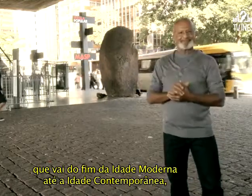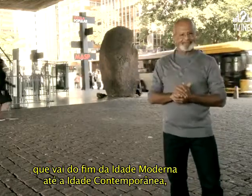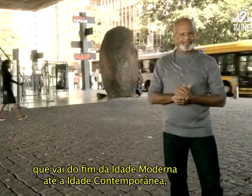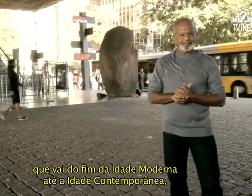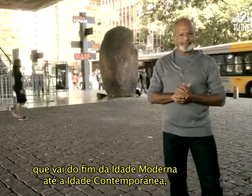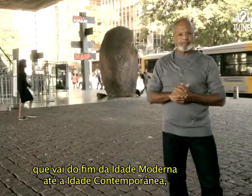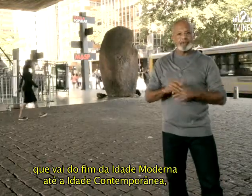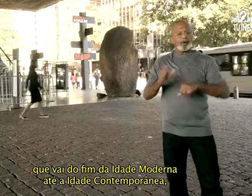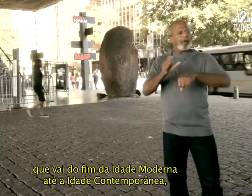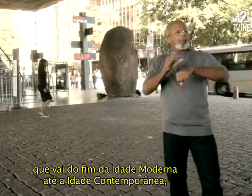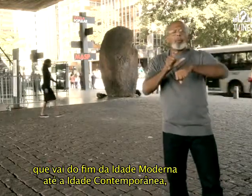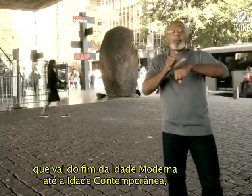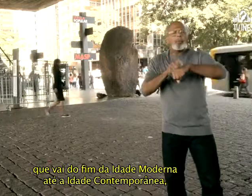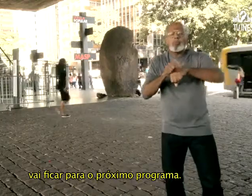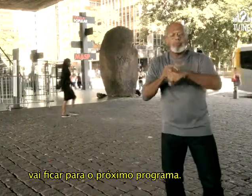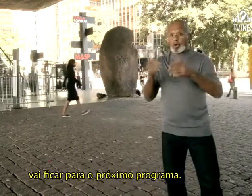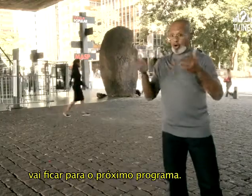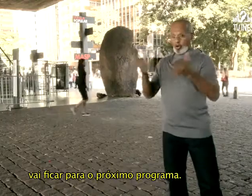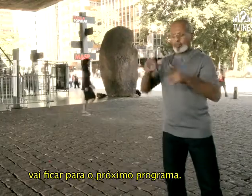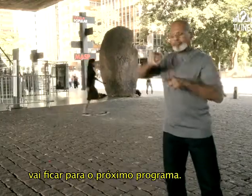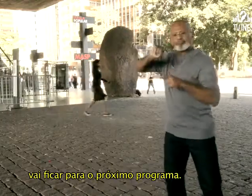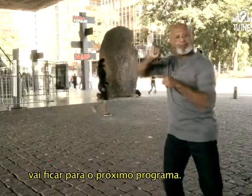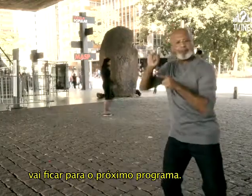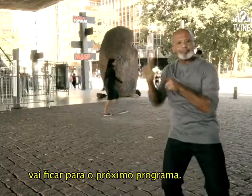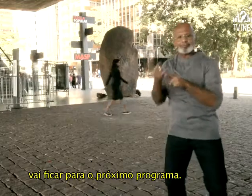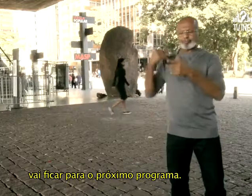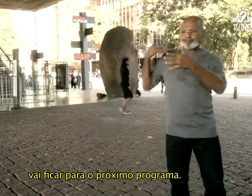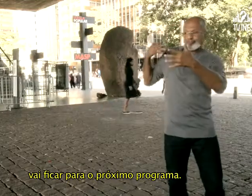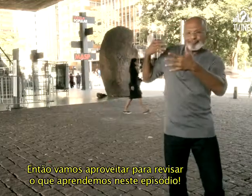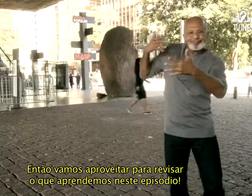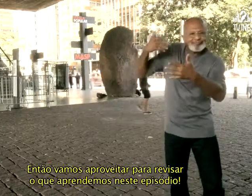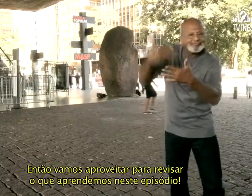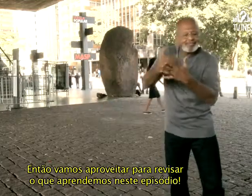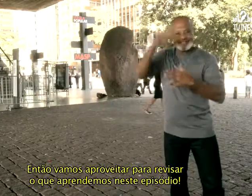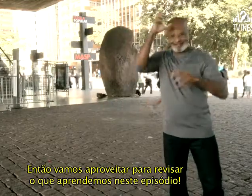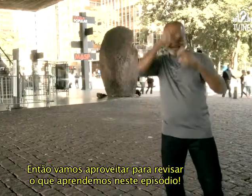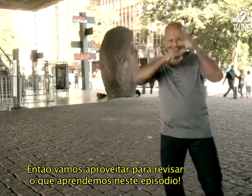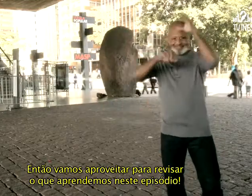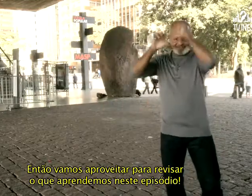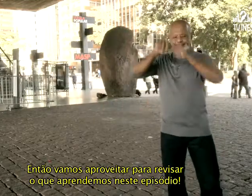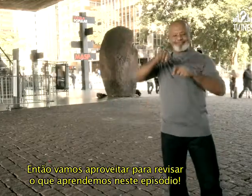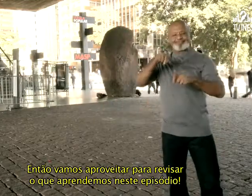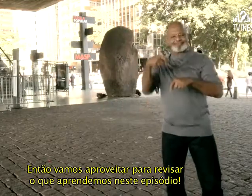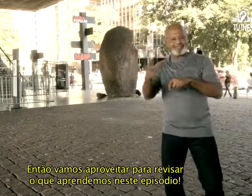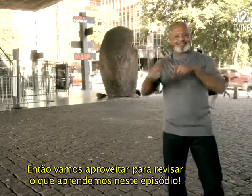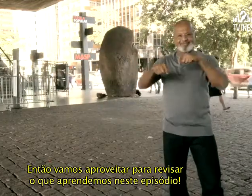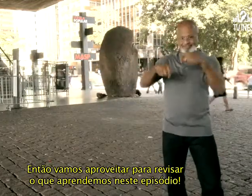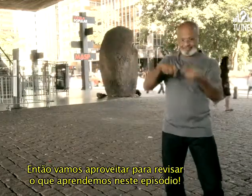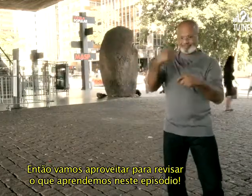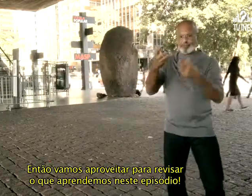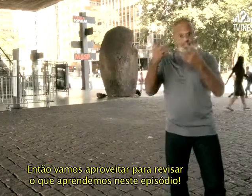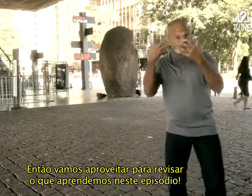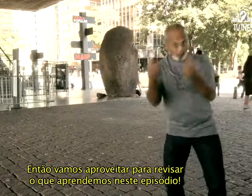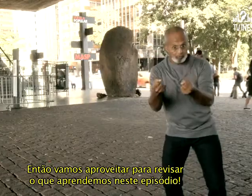a Idade Contemporânea, vai ficar para o próximo programa. Então vamos aproveitar para revisar o que aprendemos neste